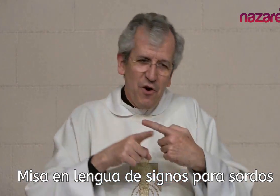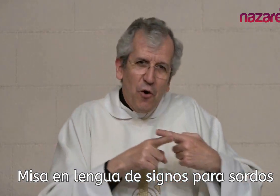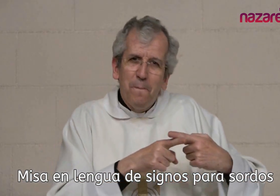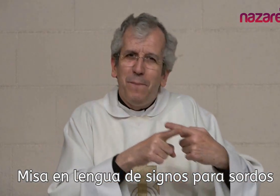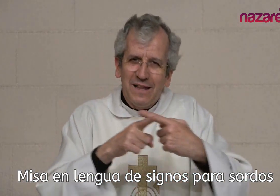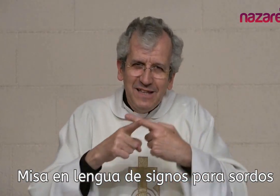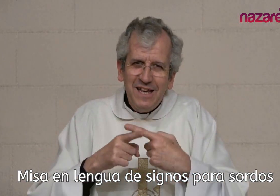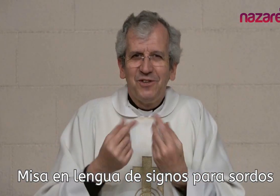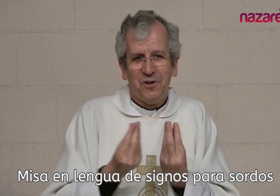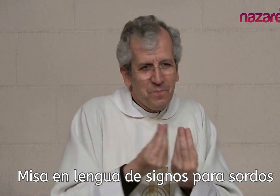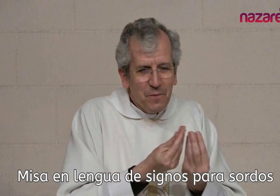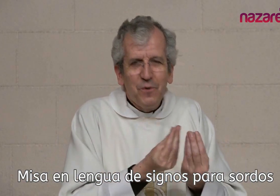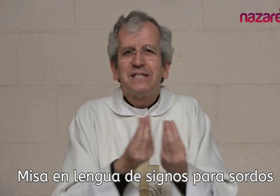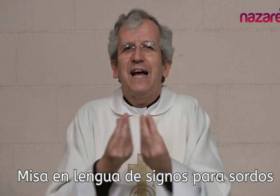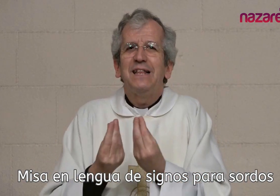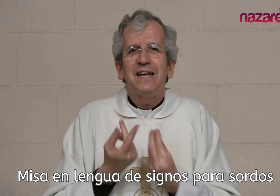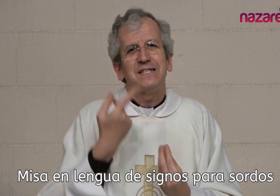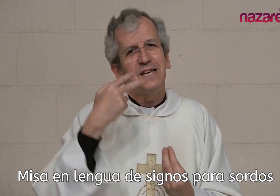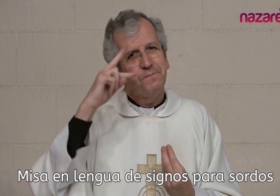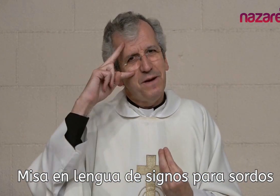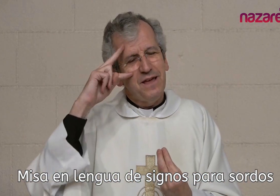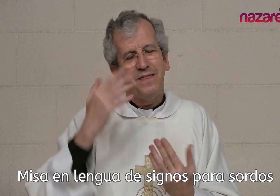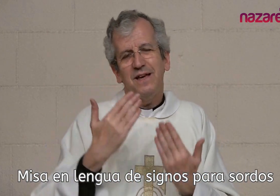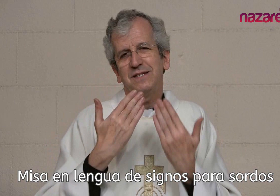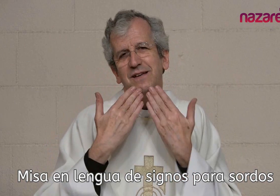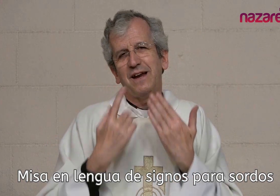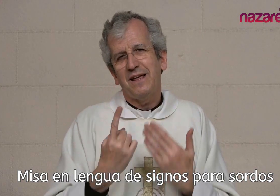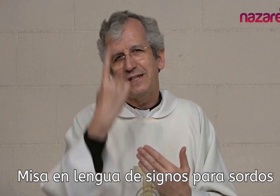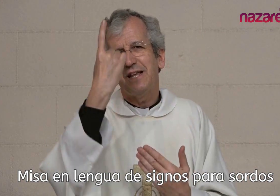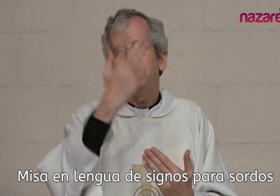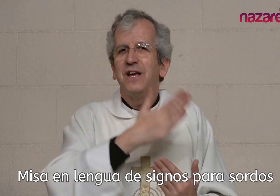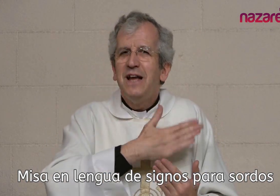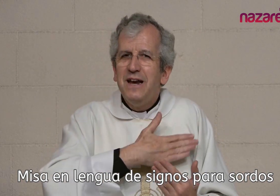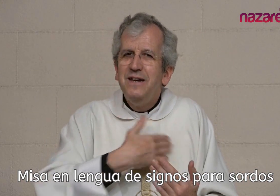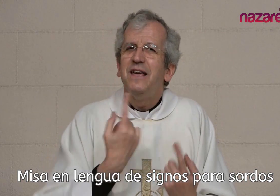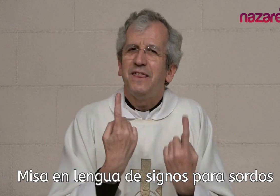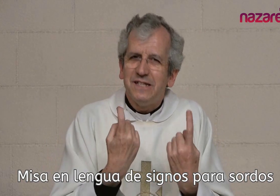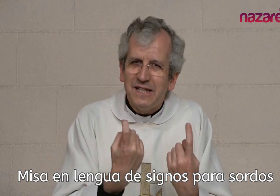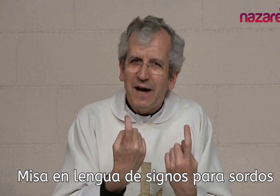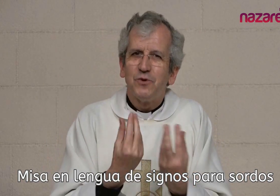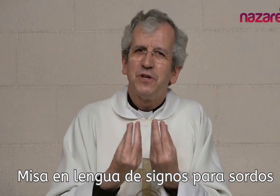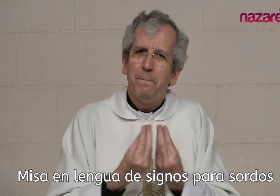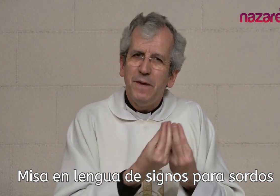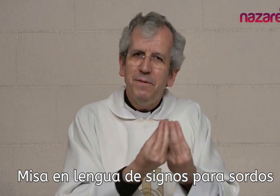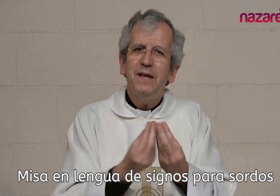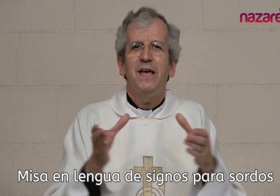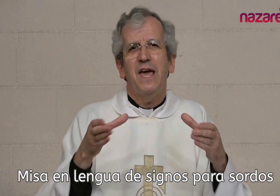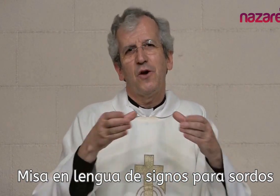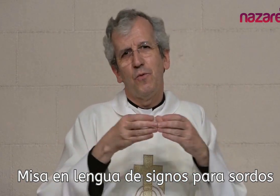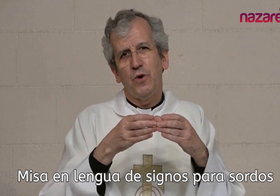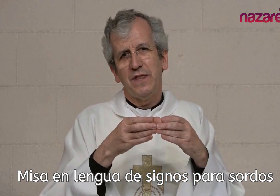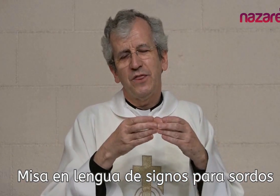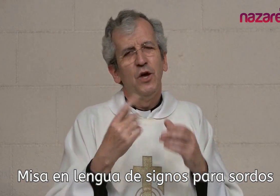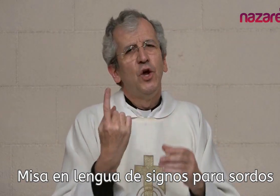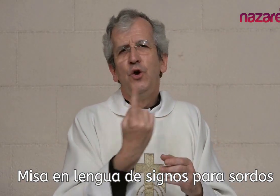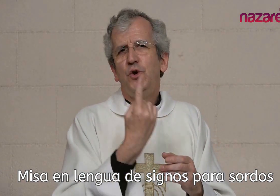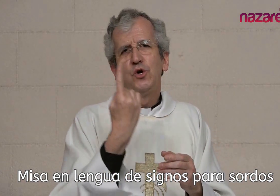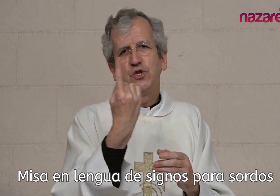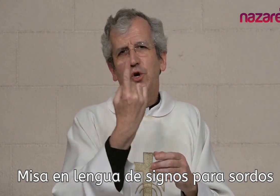fe compartiendo pues tantas experiencias que gracias a Dios necesitamos vivir en comunidad. No